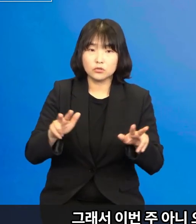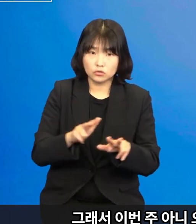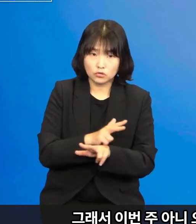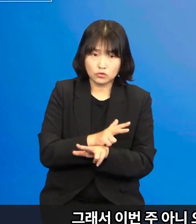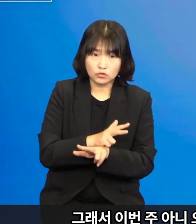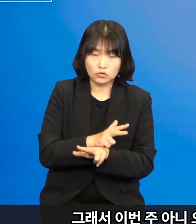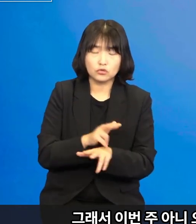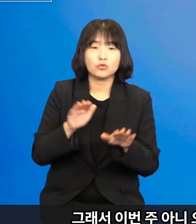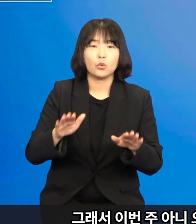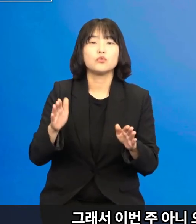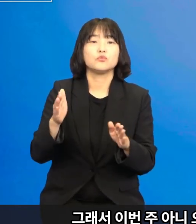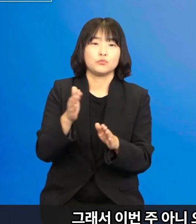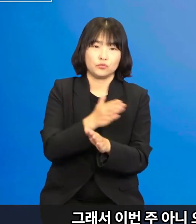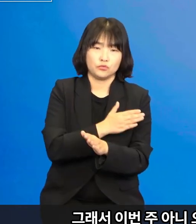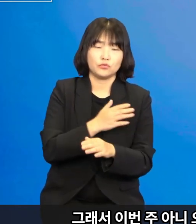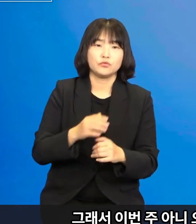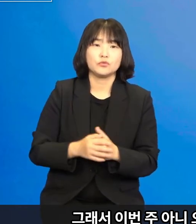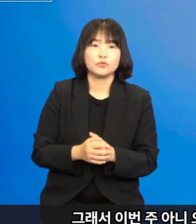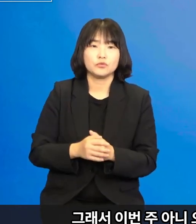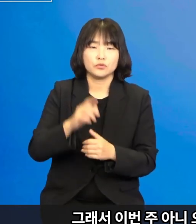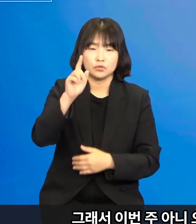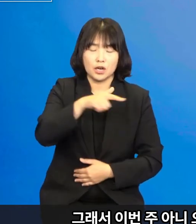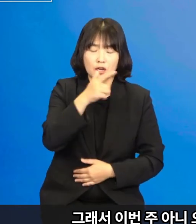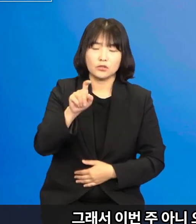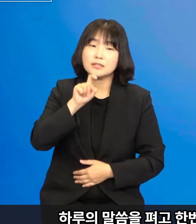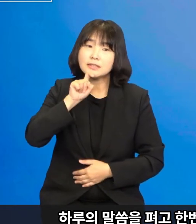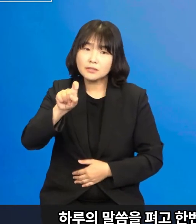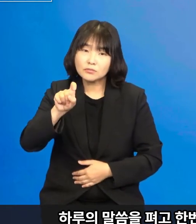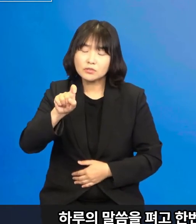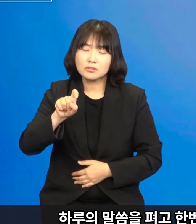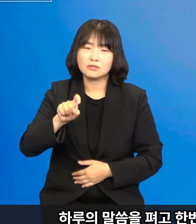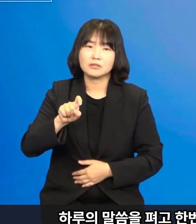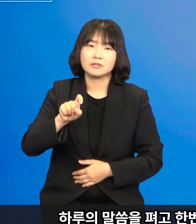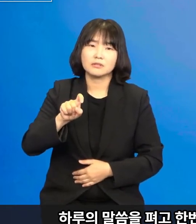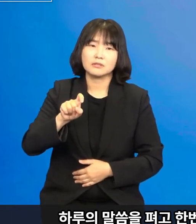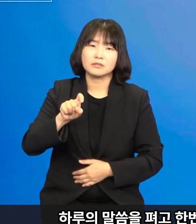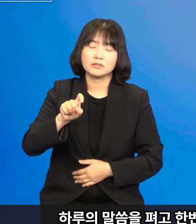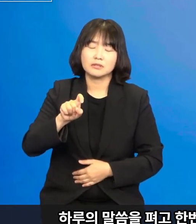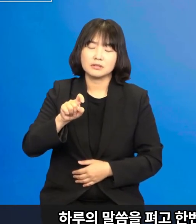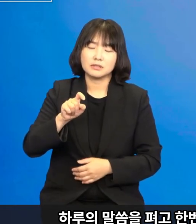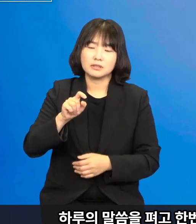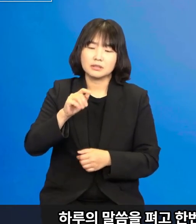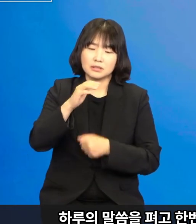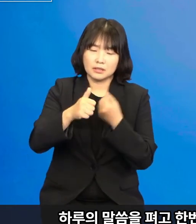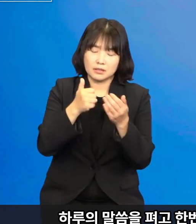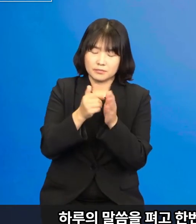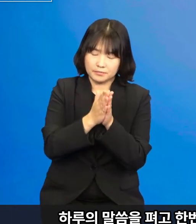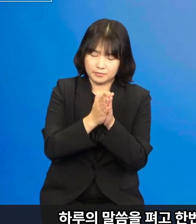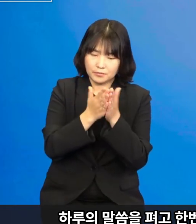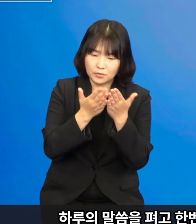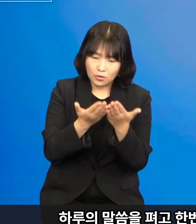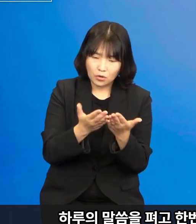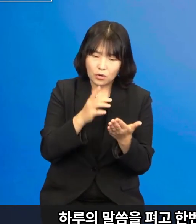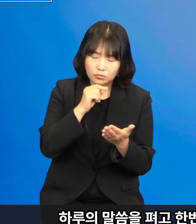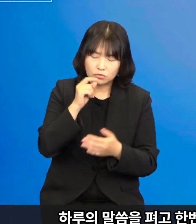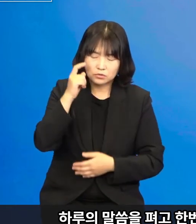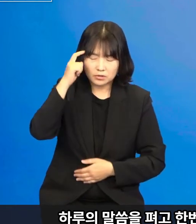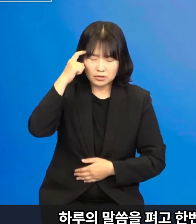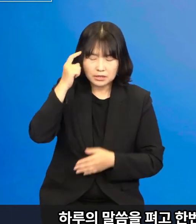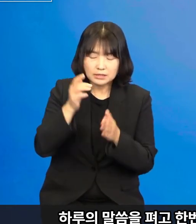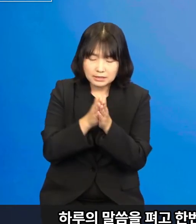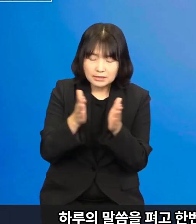아니 오늘부터 하루에 10분만이라도 하는 말씀을 펴고 한번 묵상을 시작해 보시길